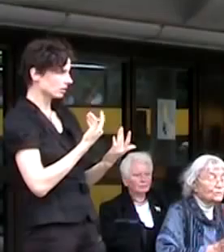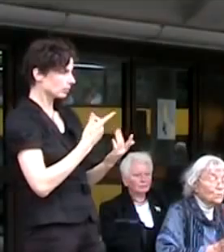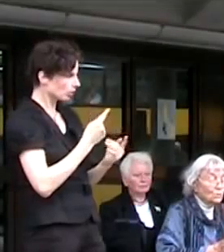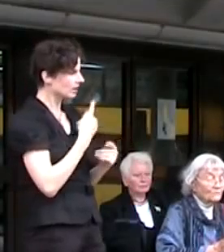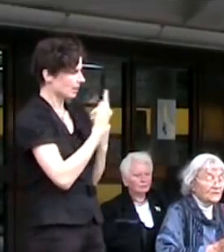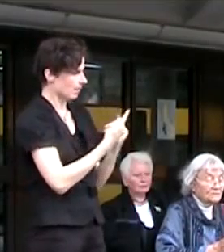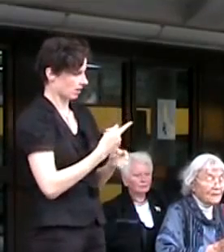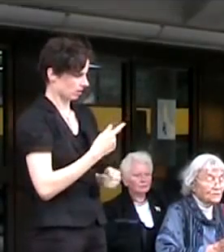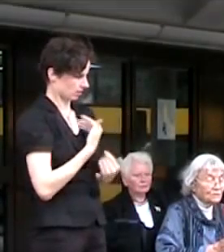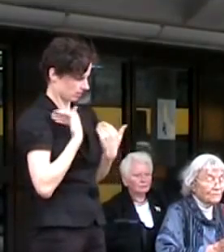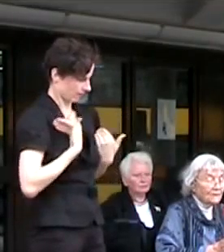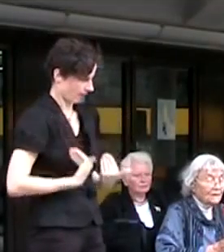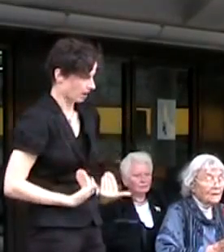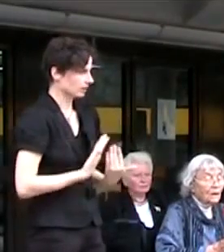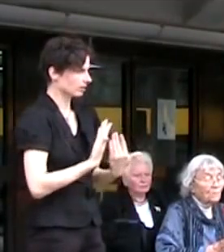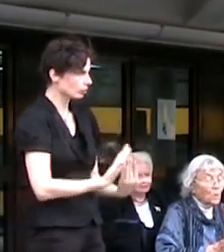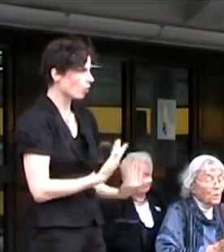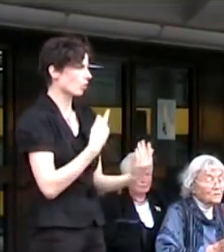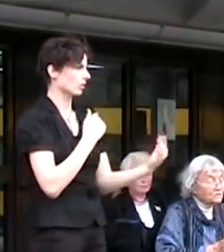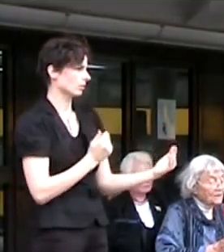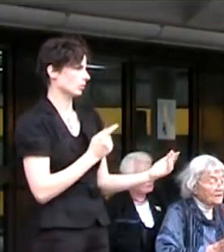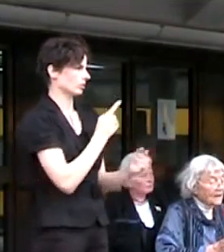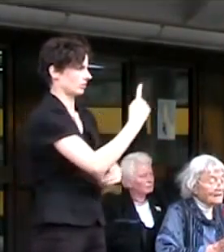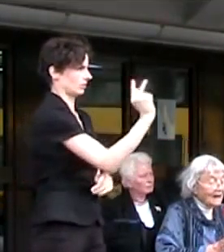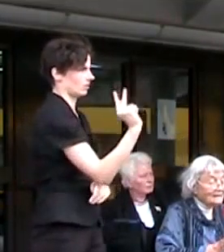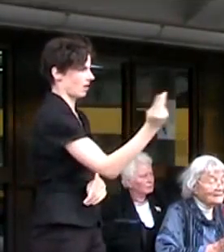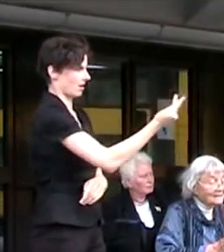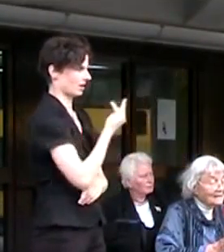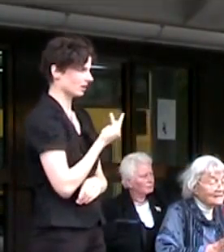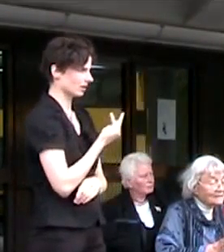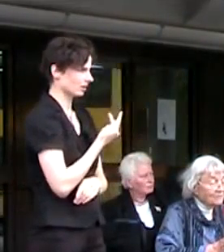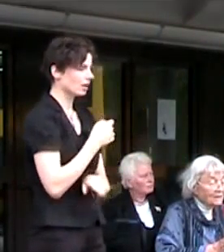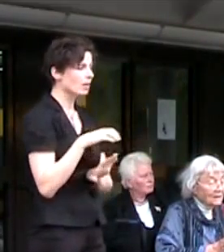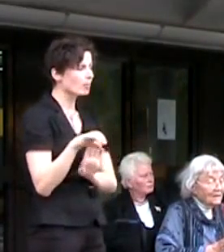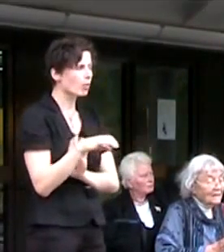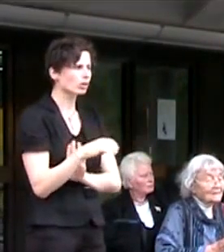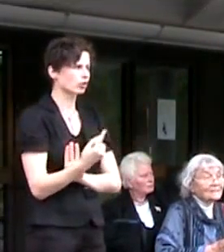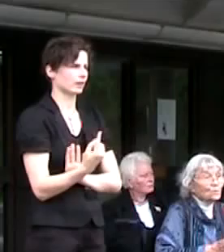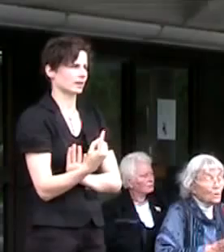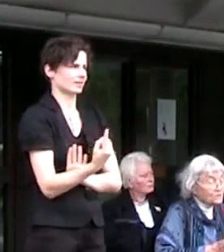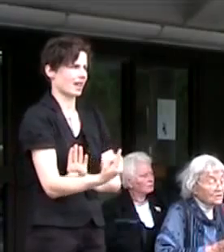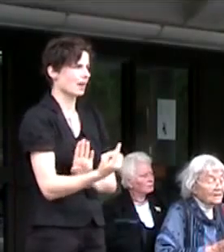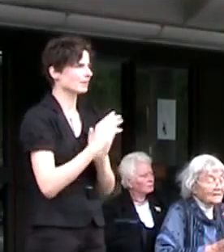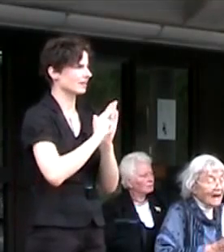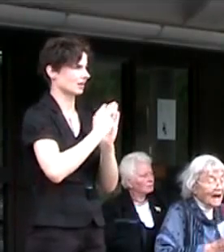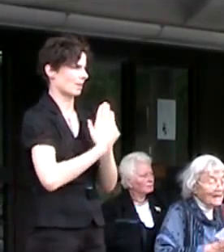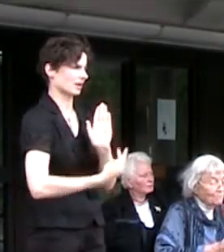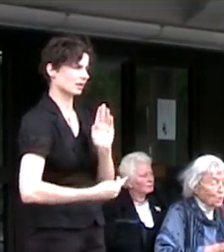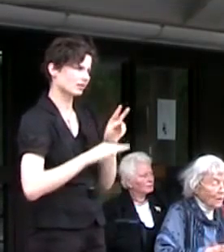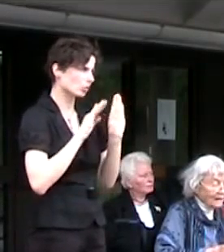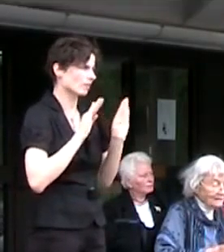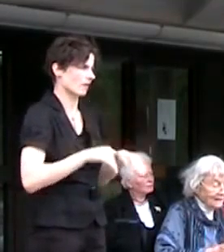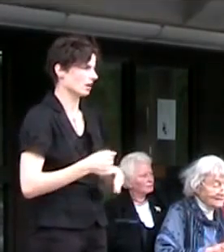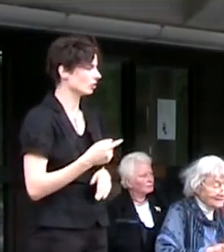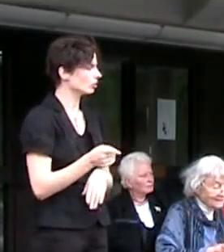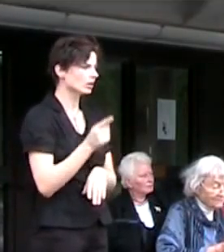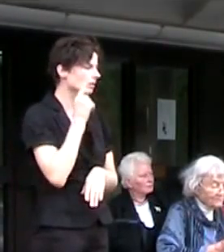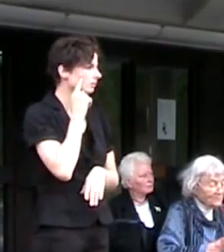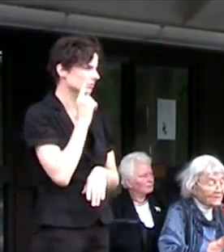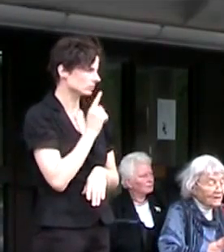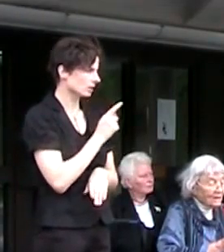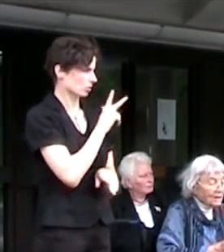und Zukunft des Menschen. Bodelschwingh erkannte nicht, dass Gott kein